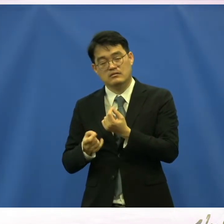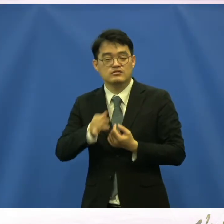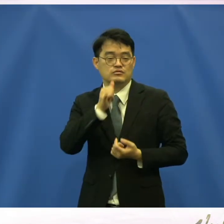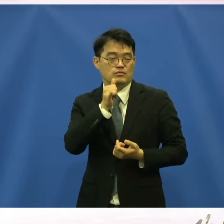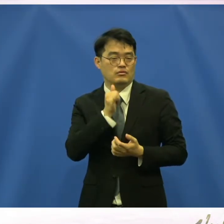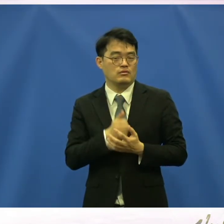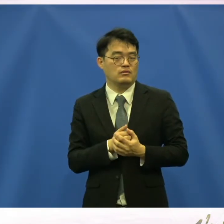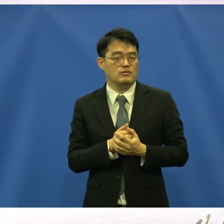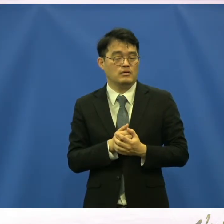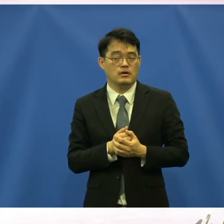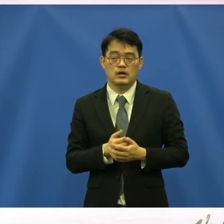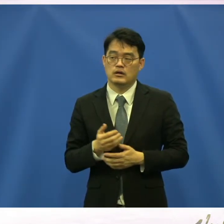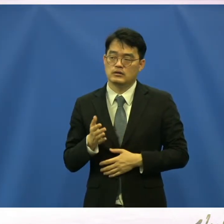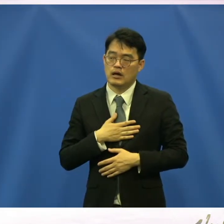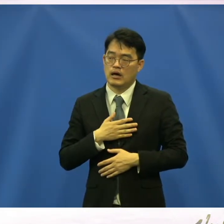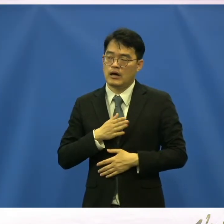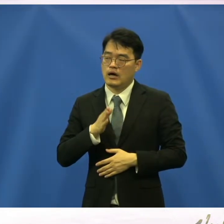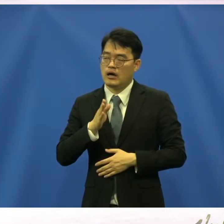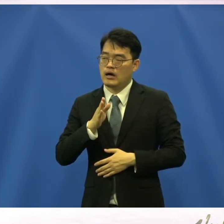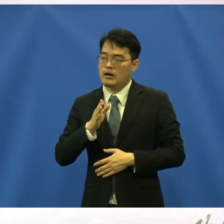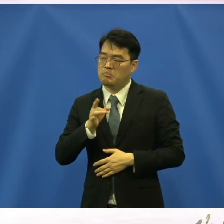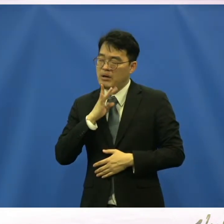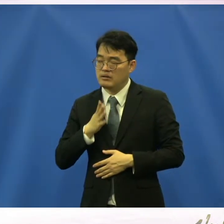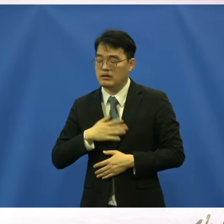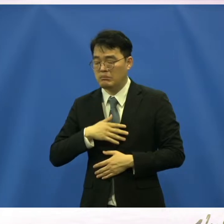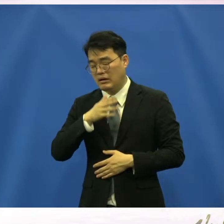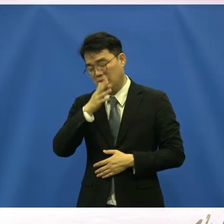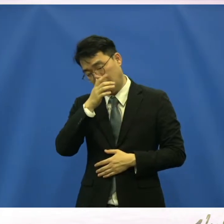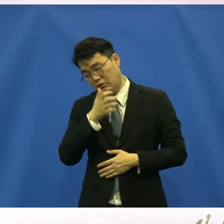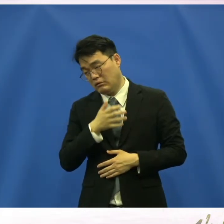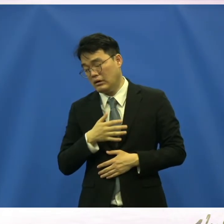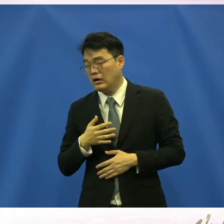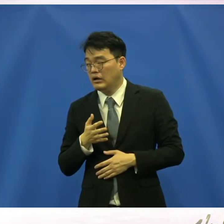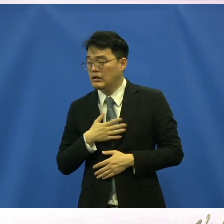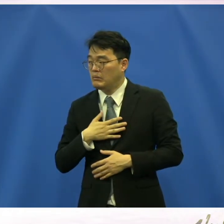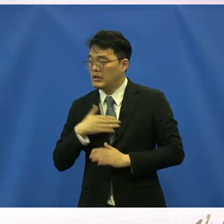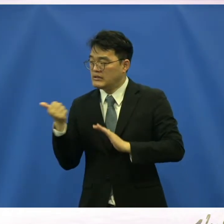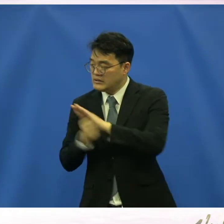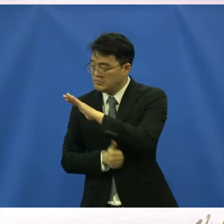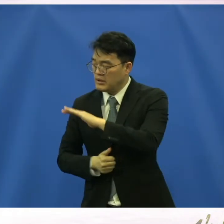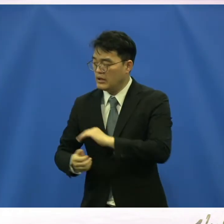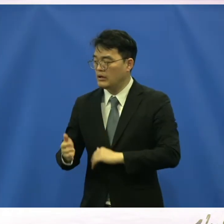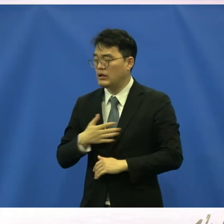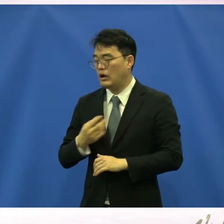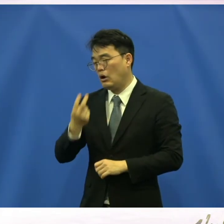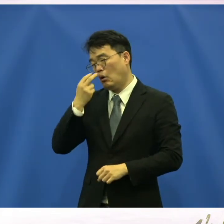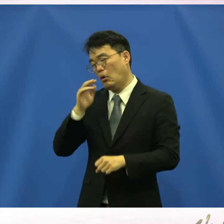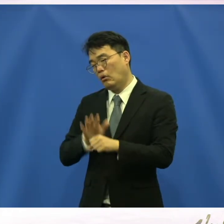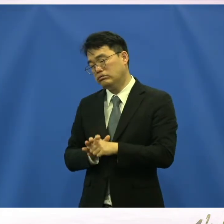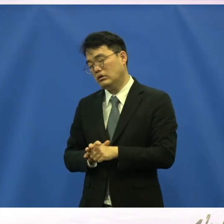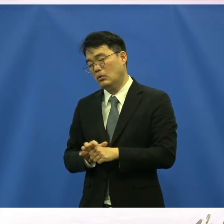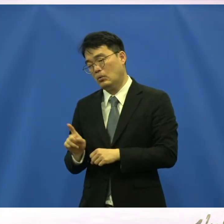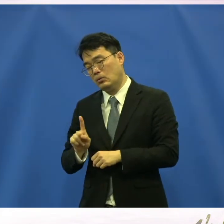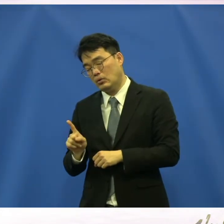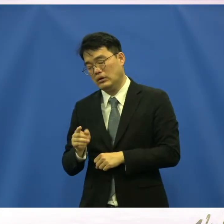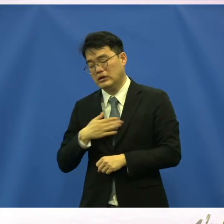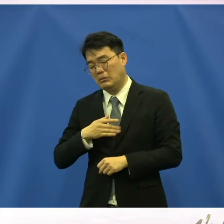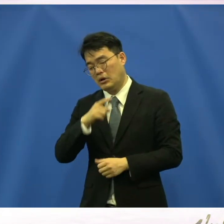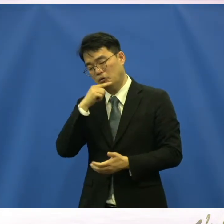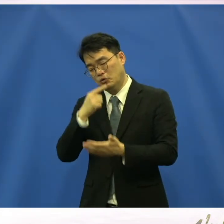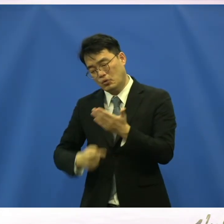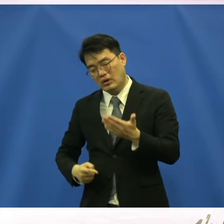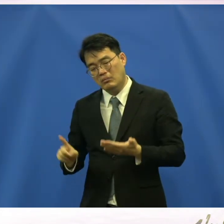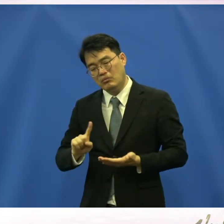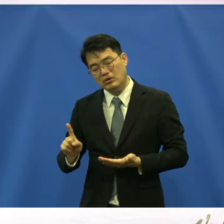야, 나만 바보 되는 거 아니야? 나만 죽는 거 아니야? 나만 실패하는 거 아니야? 나만 억울해지는 거 아니야? 나만 손해보는 건